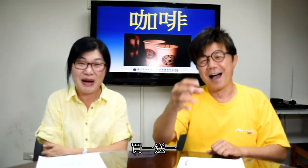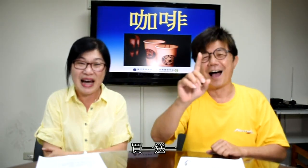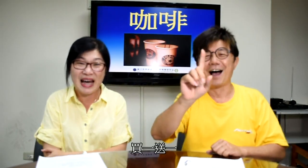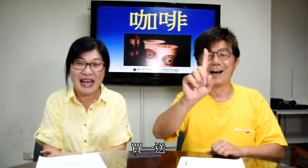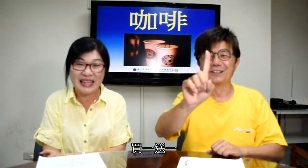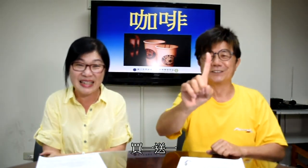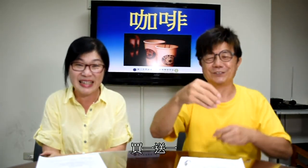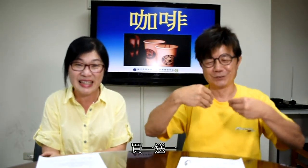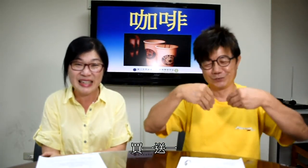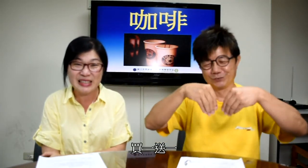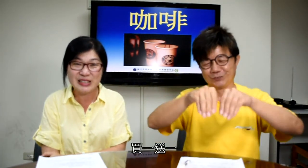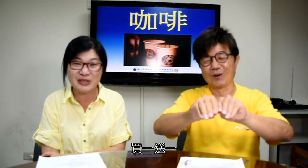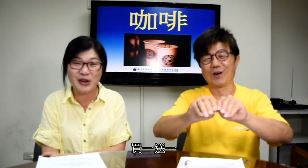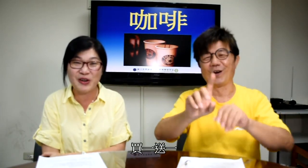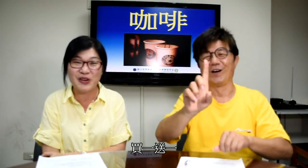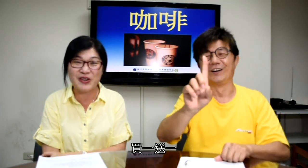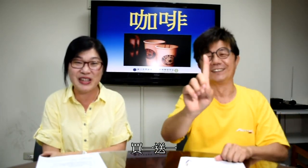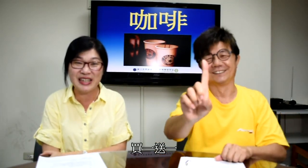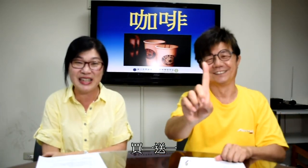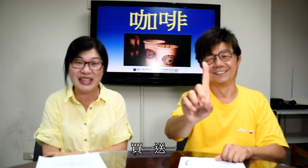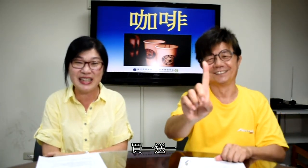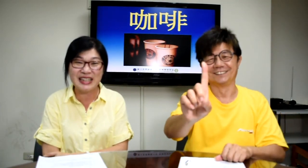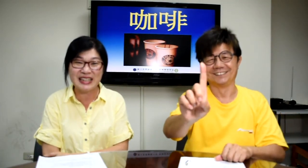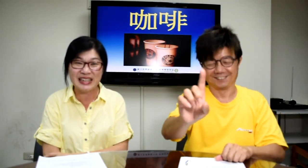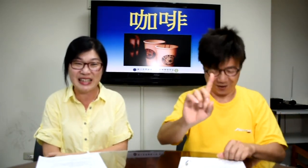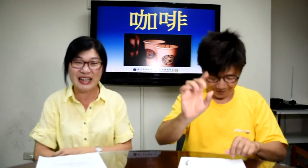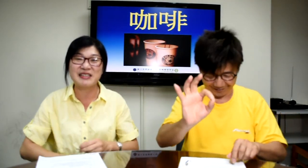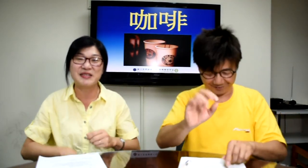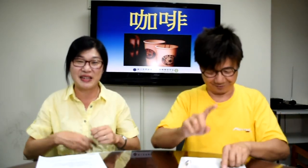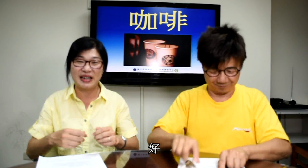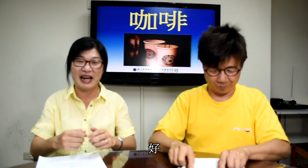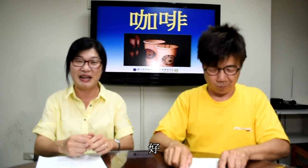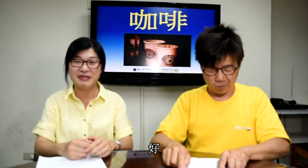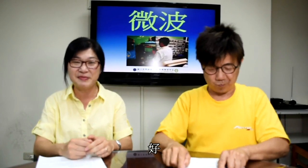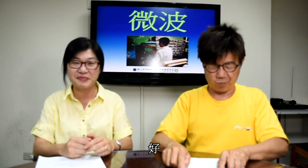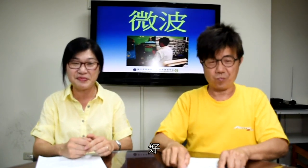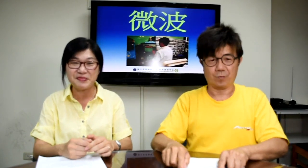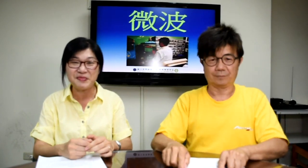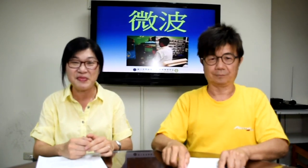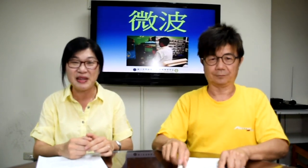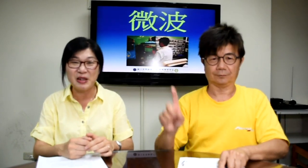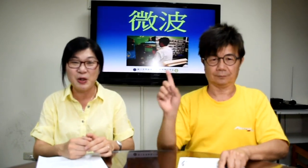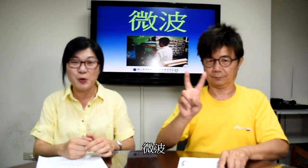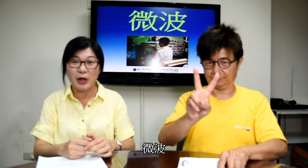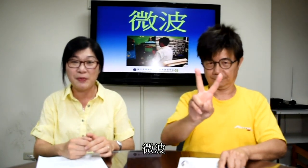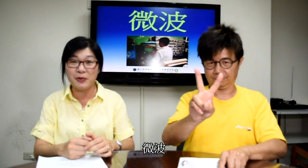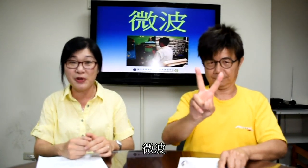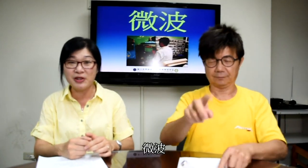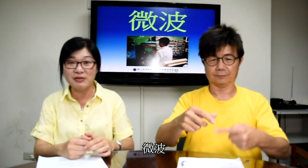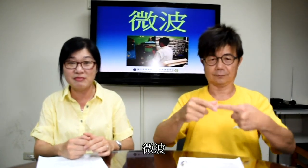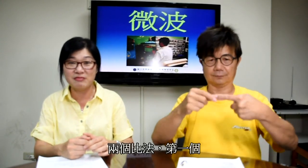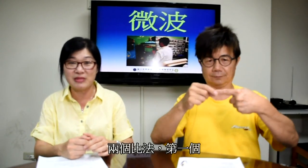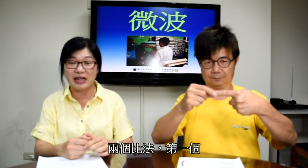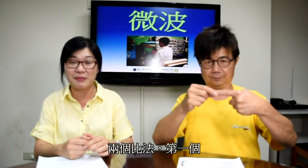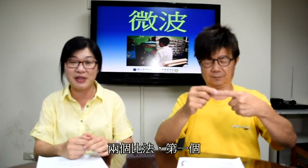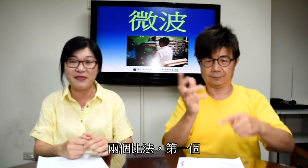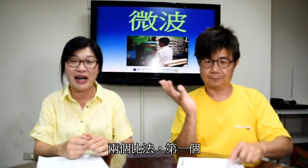买一送一，好，好，微波两个笔法，第